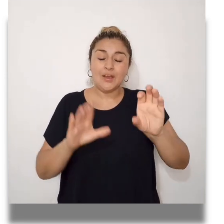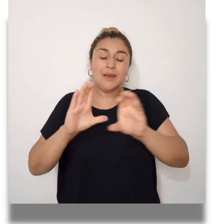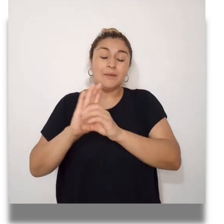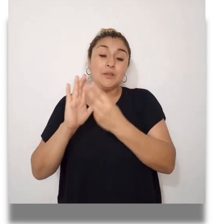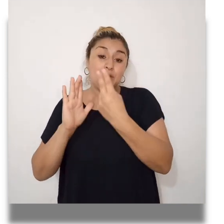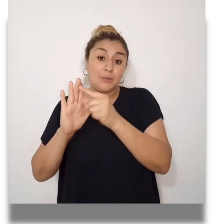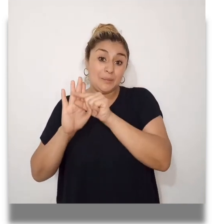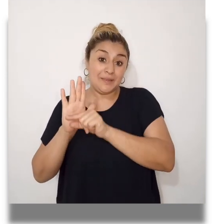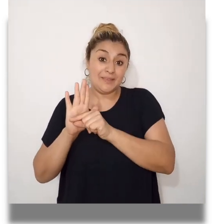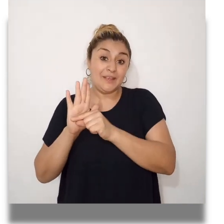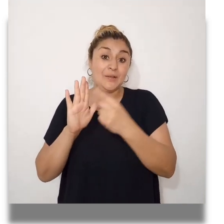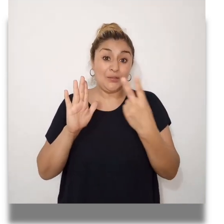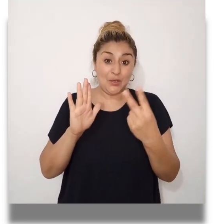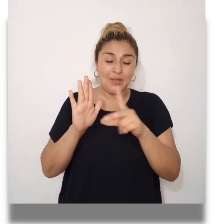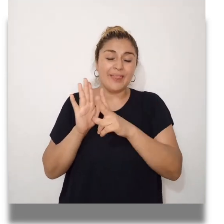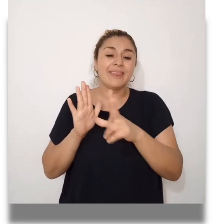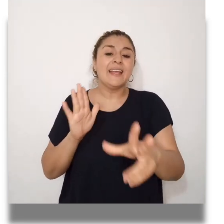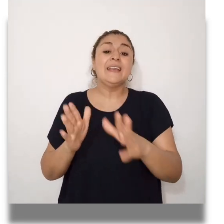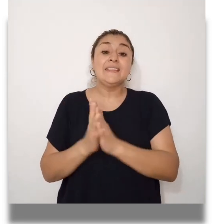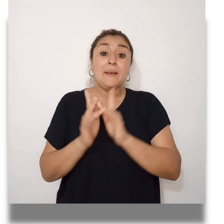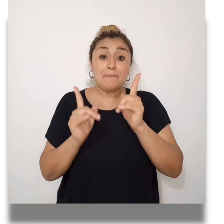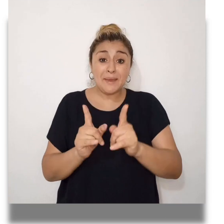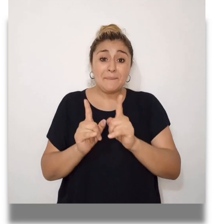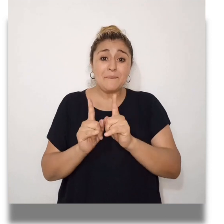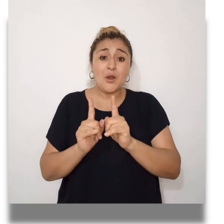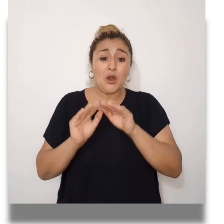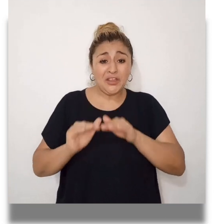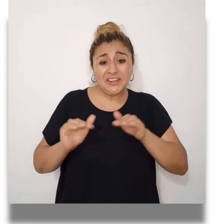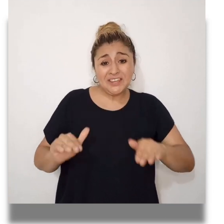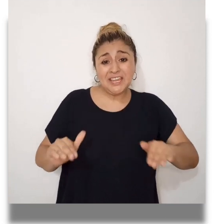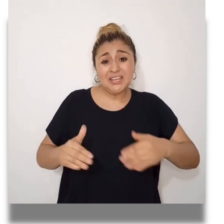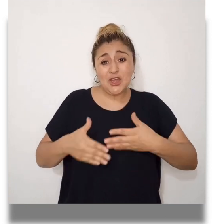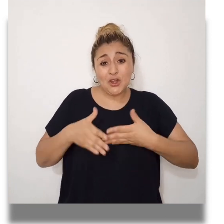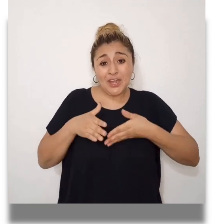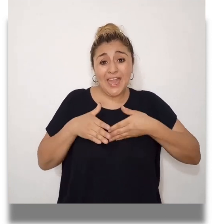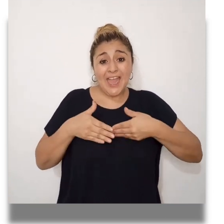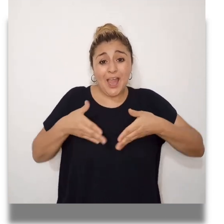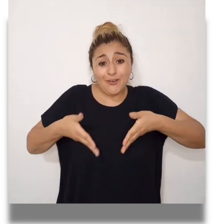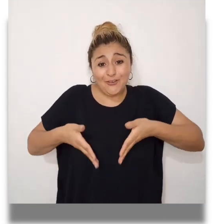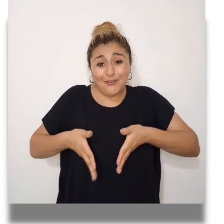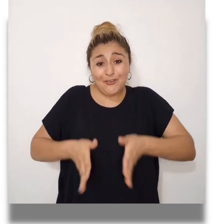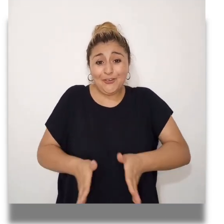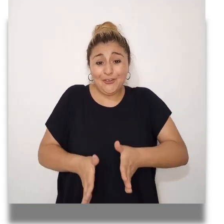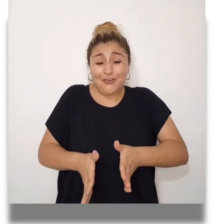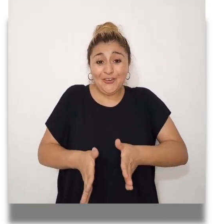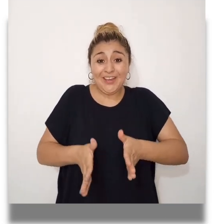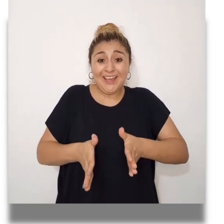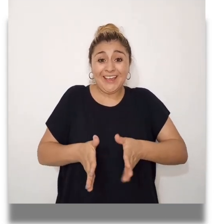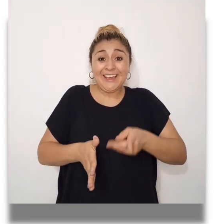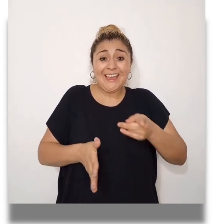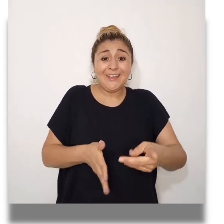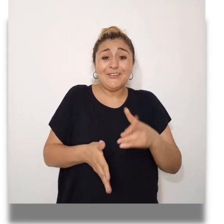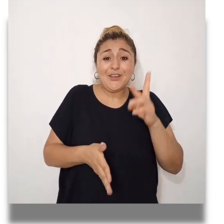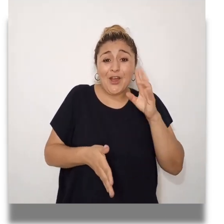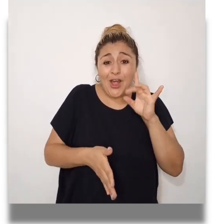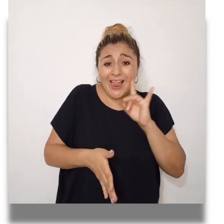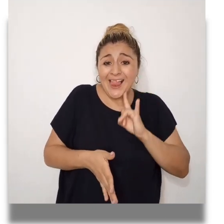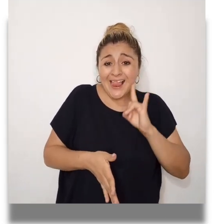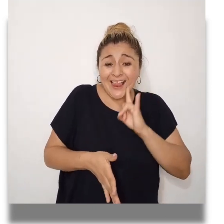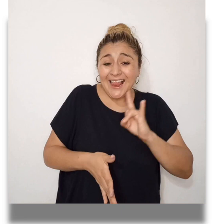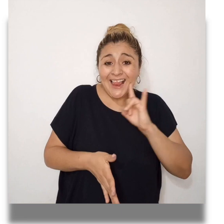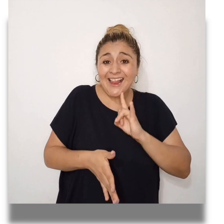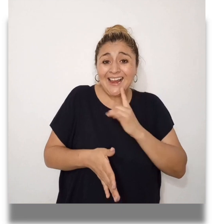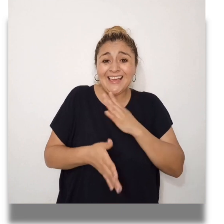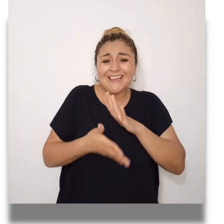Desead como niños recién nacidos la leche espiritual no adulterada, para